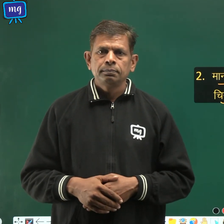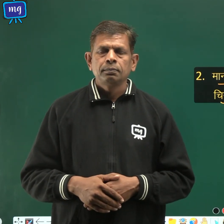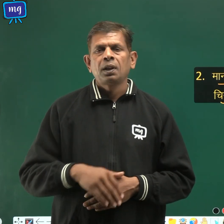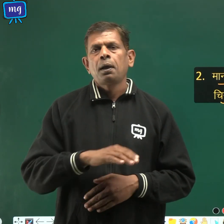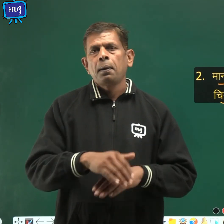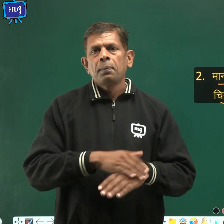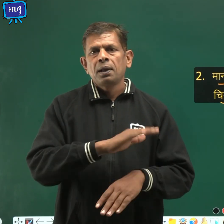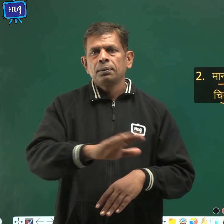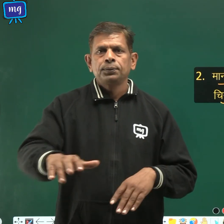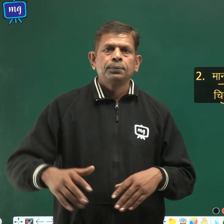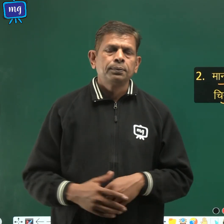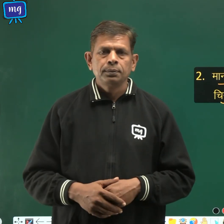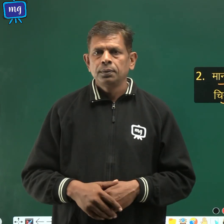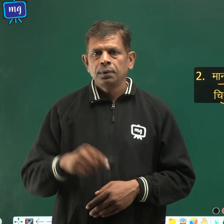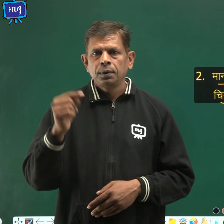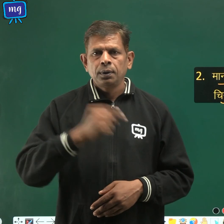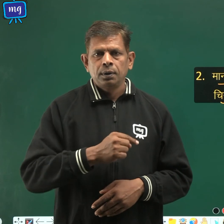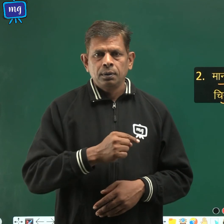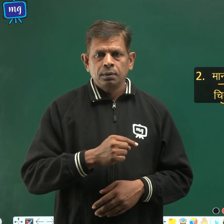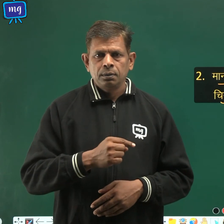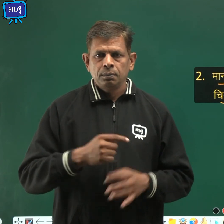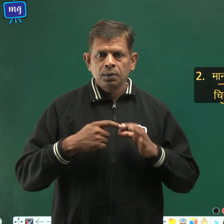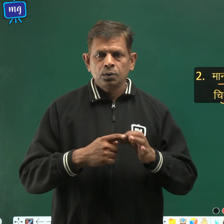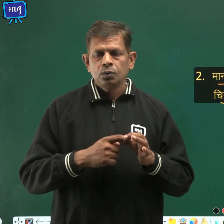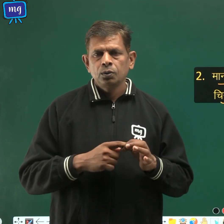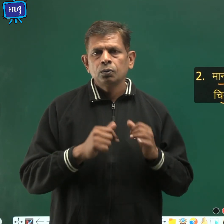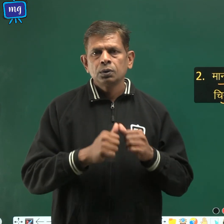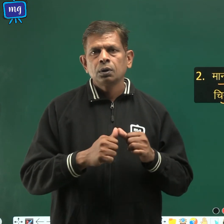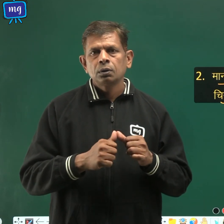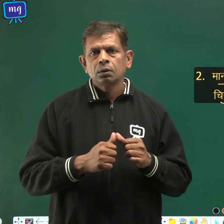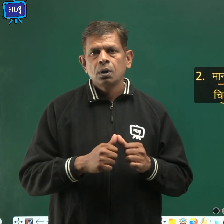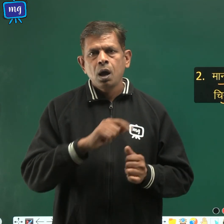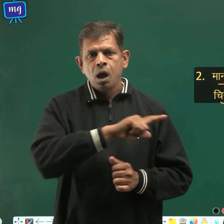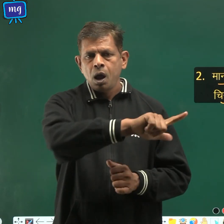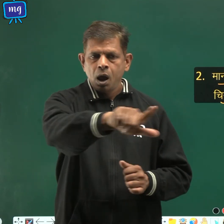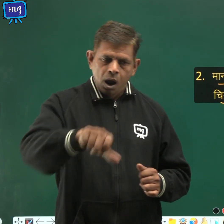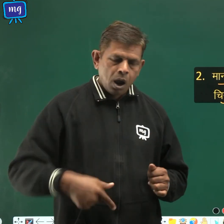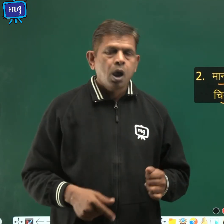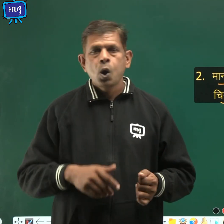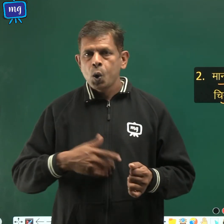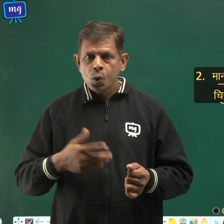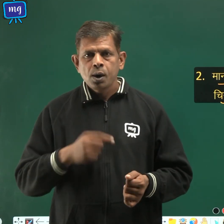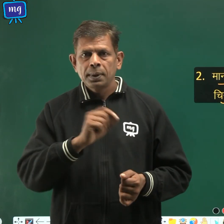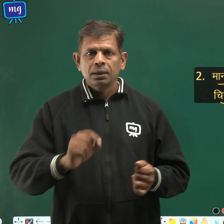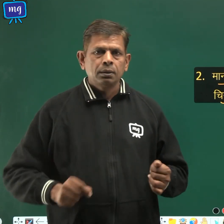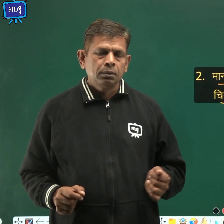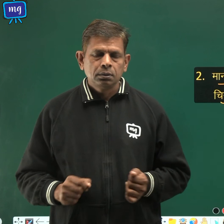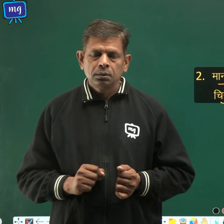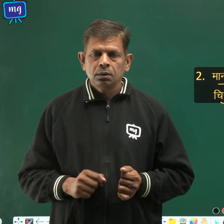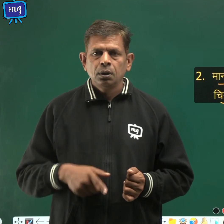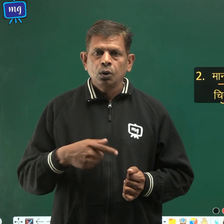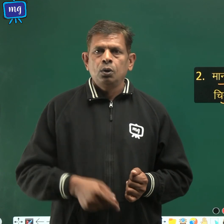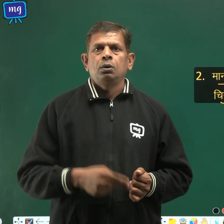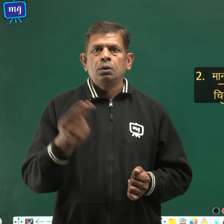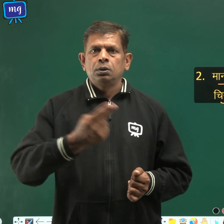तो प्यारे बच्चों, इन प्रश्नों के उत्तर आप स्वयं लिखना। और